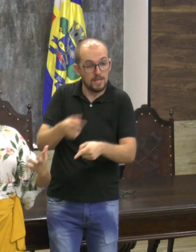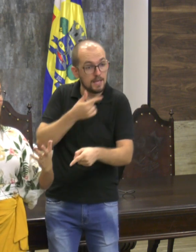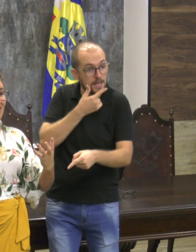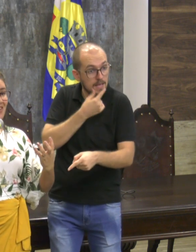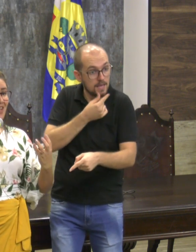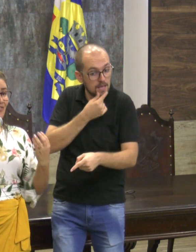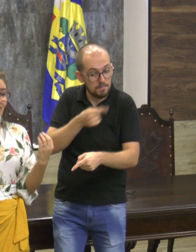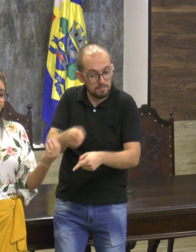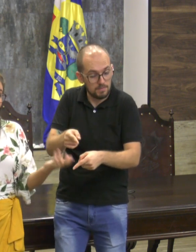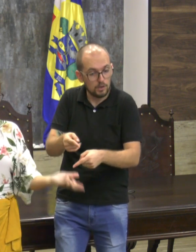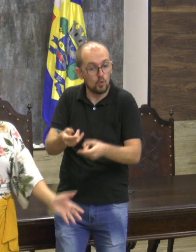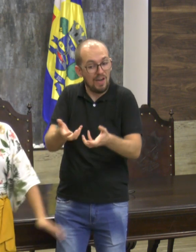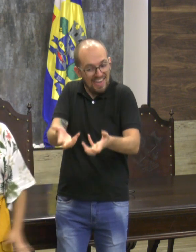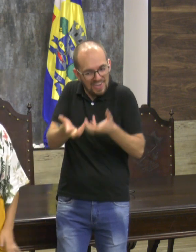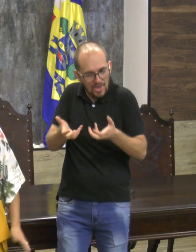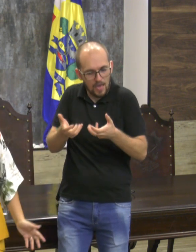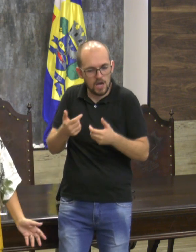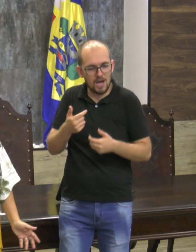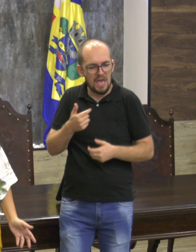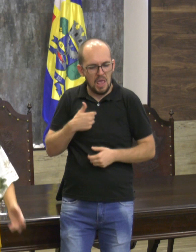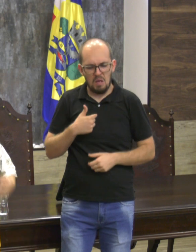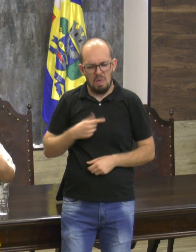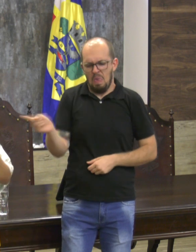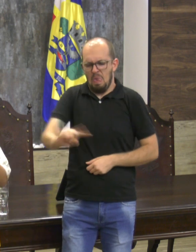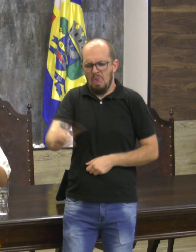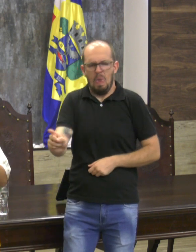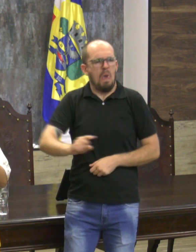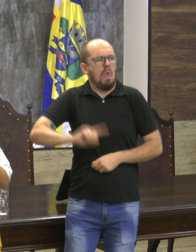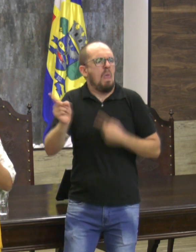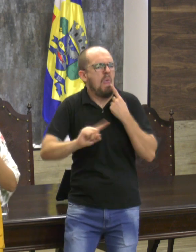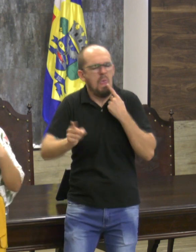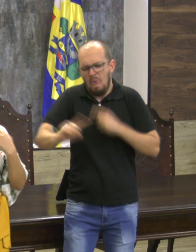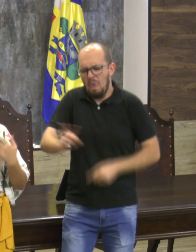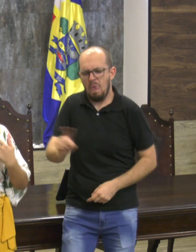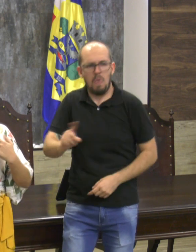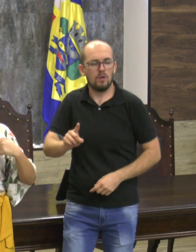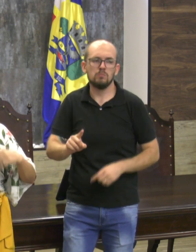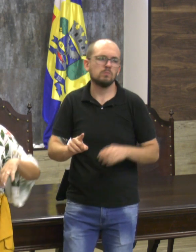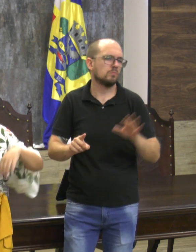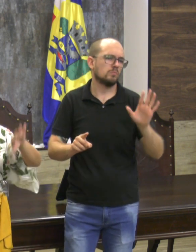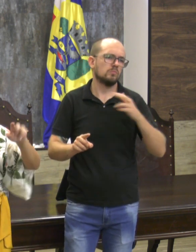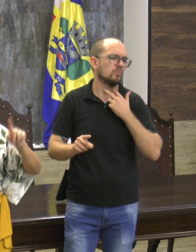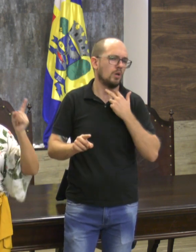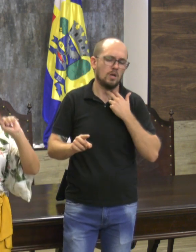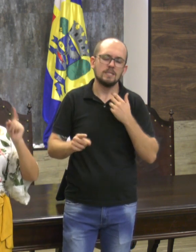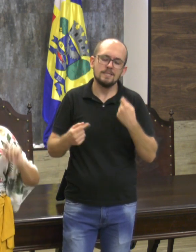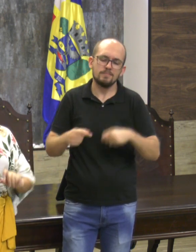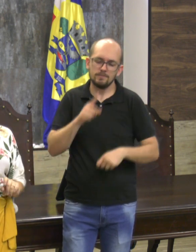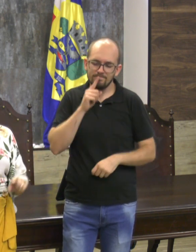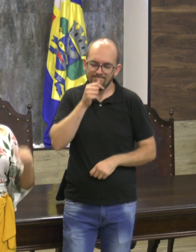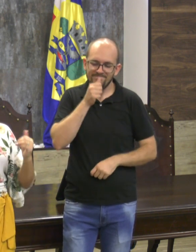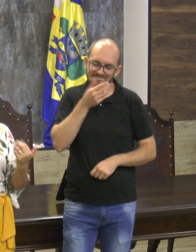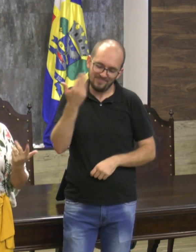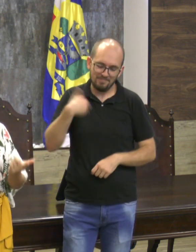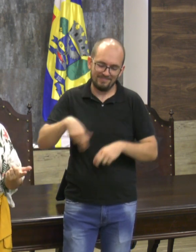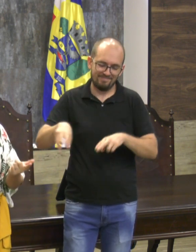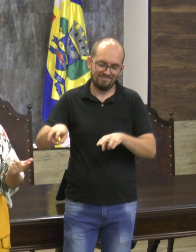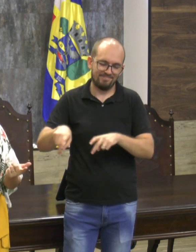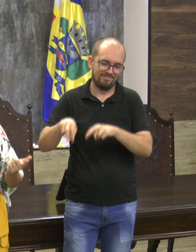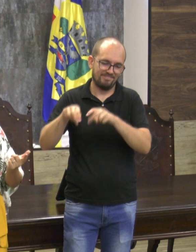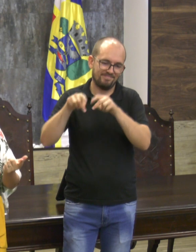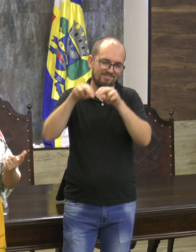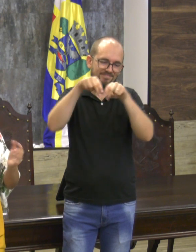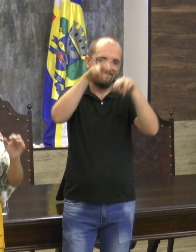interessou pelo brinquedo. A gente tem que oportunizar. Falar para você, eu vou subir. Não vou não, mas eu fui por